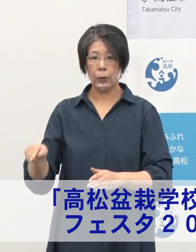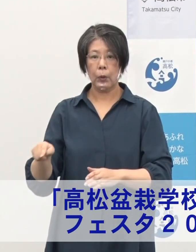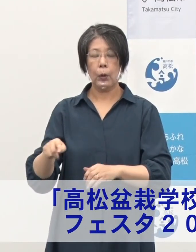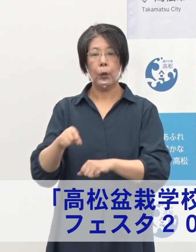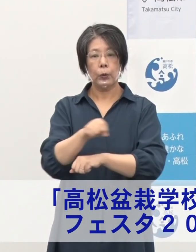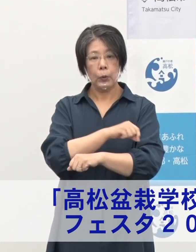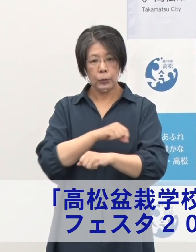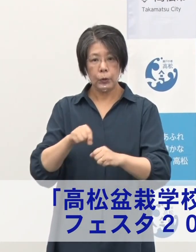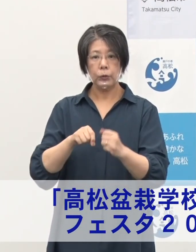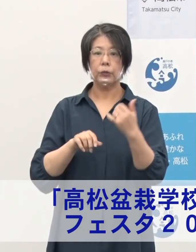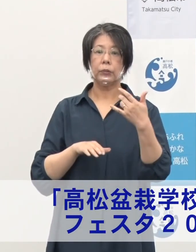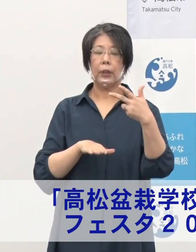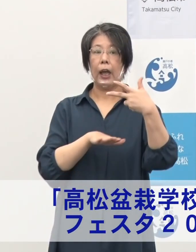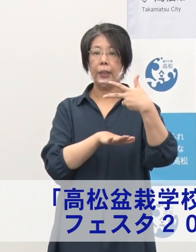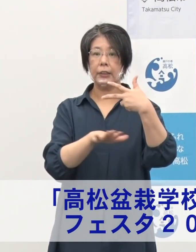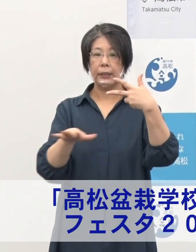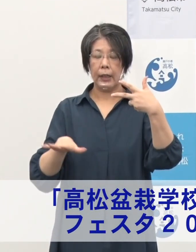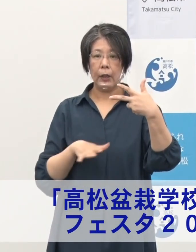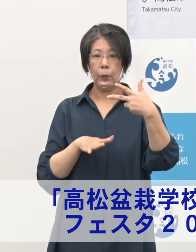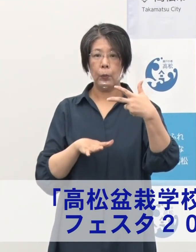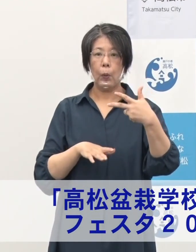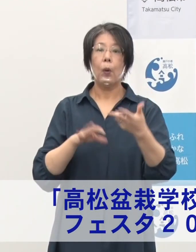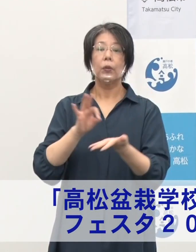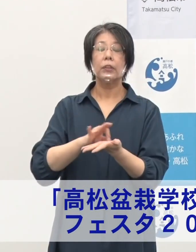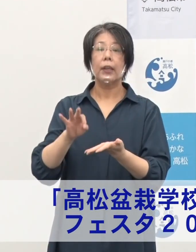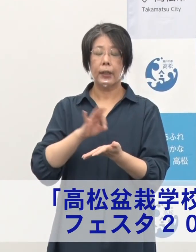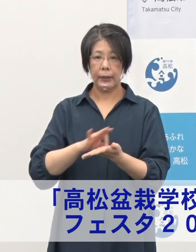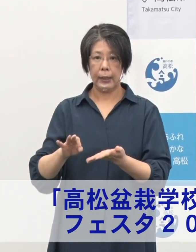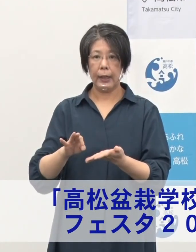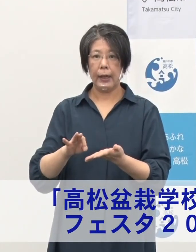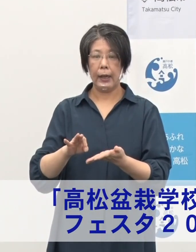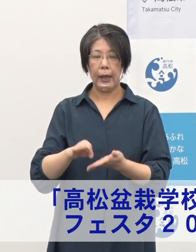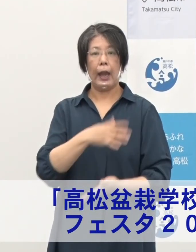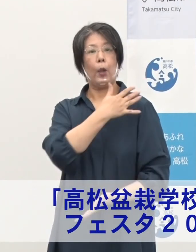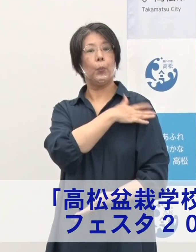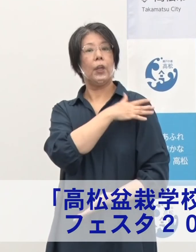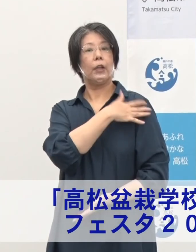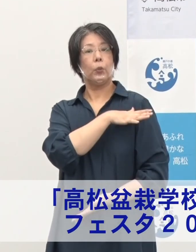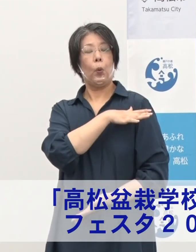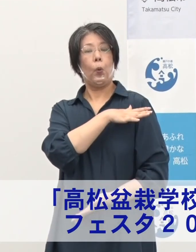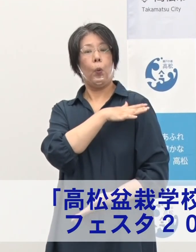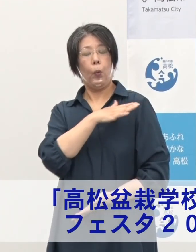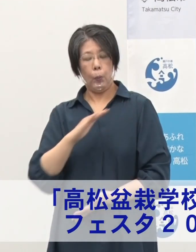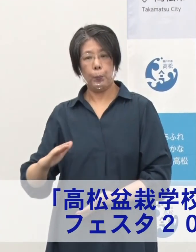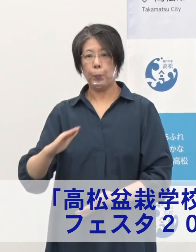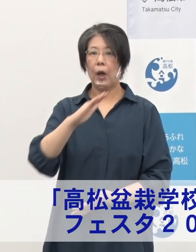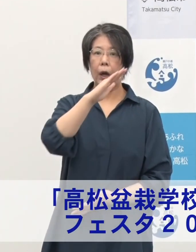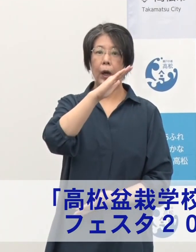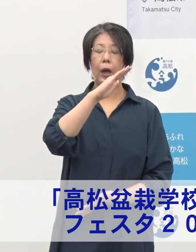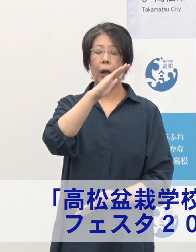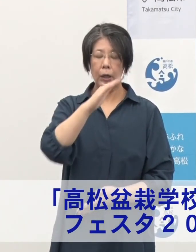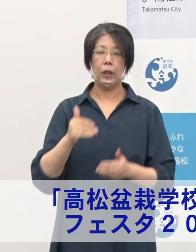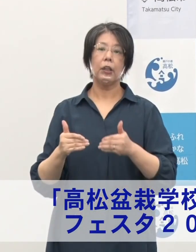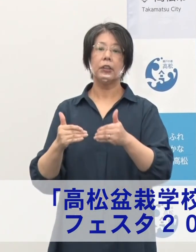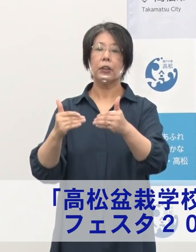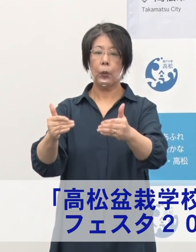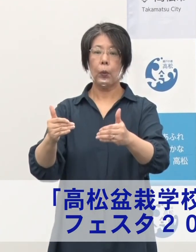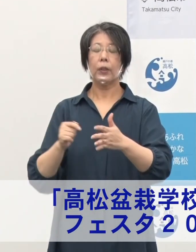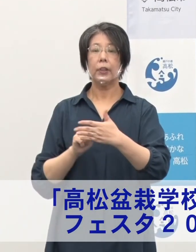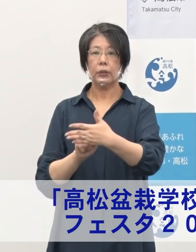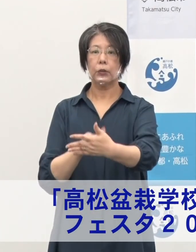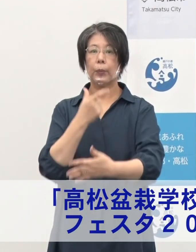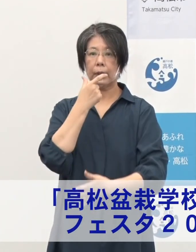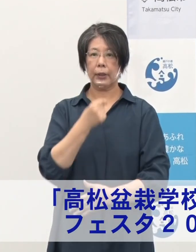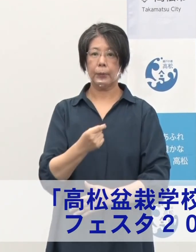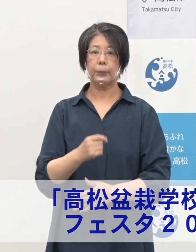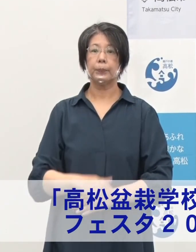資源を生かした高松盆栽の佐藤の地域ブランドの確立による高松盆栽の振興に努めてまいりたい